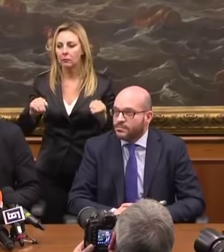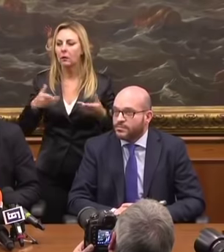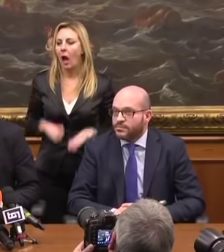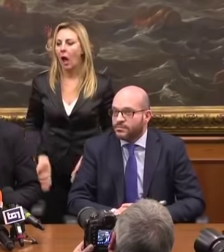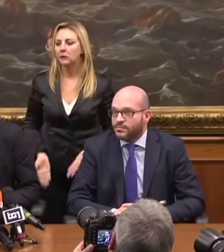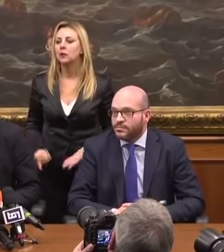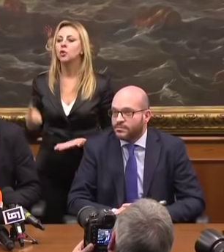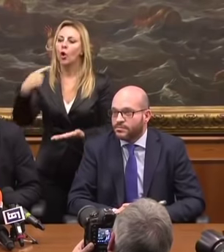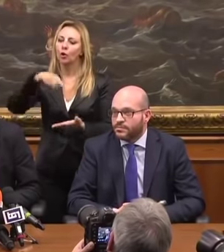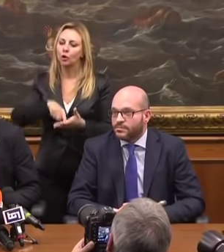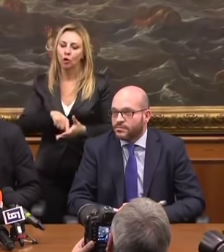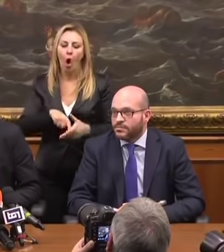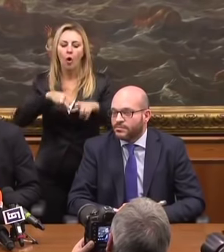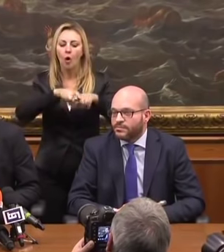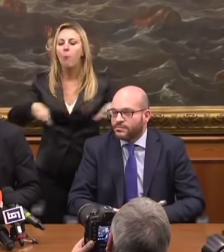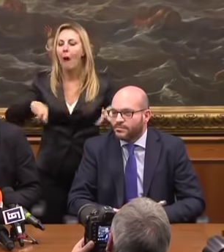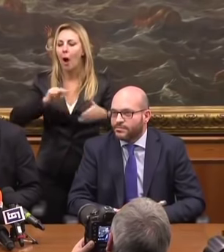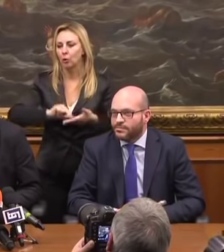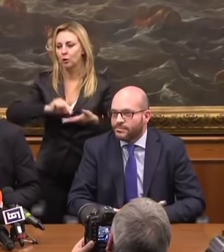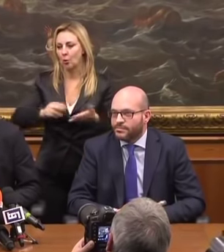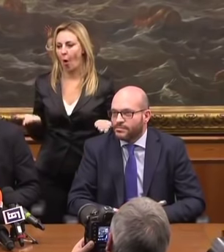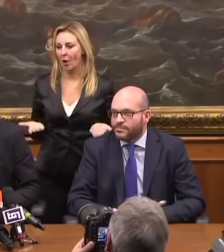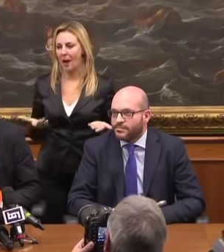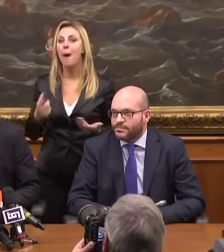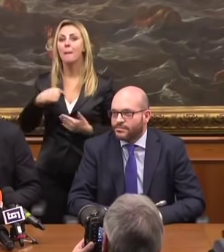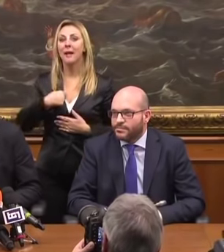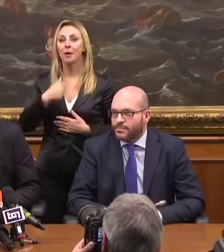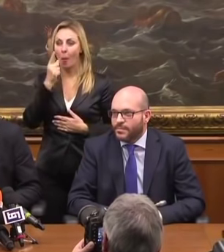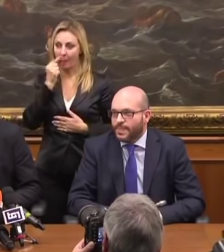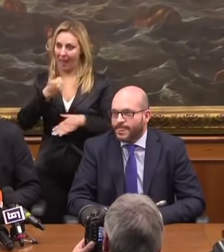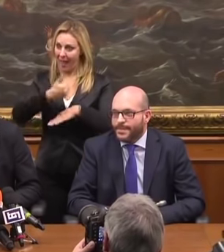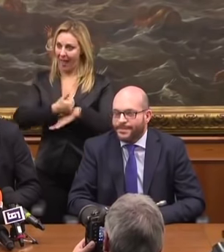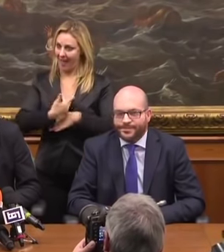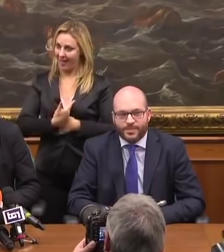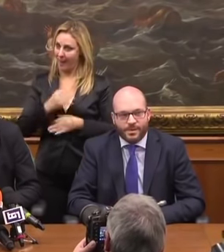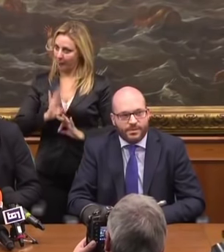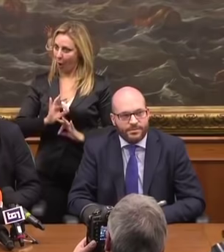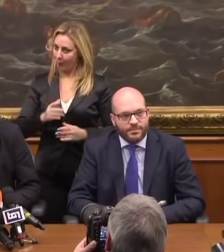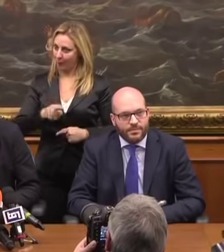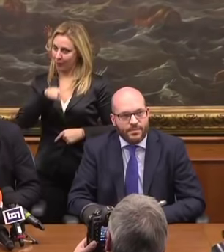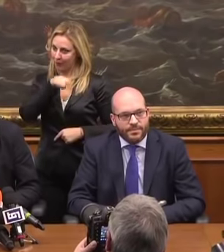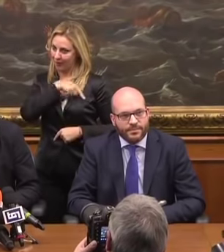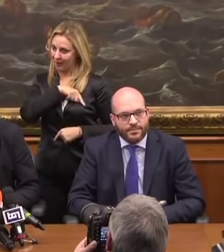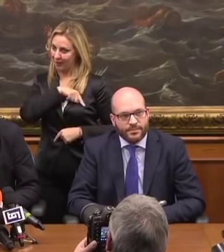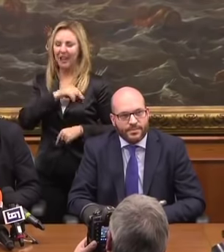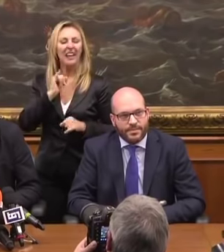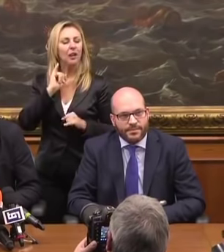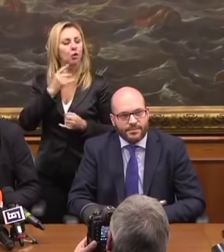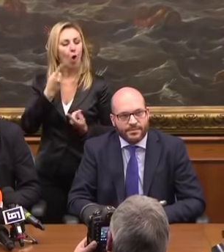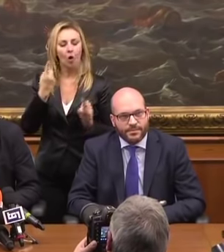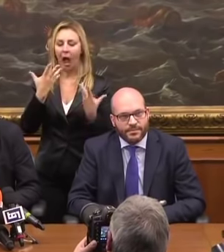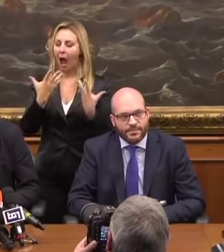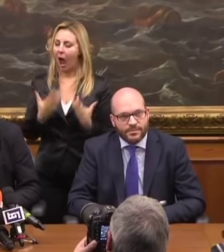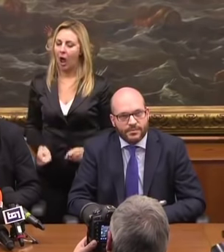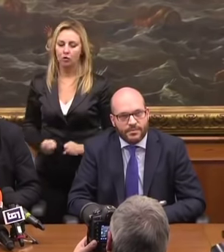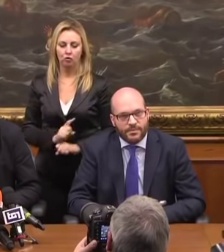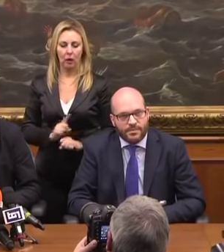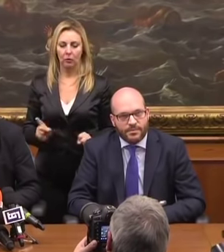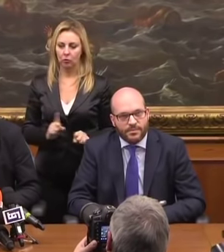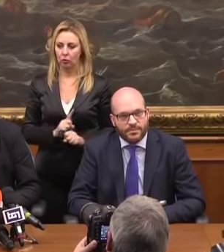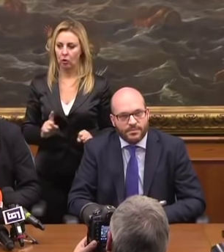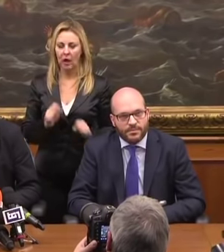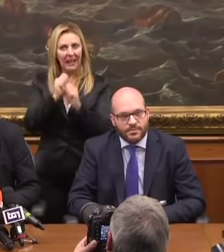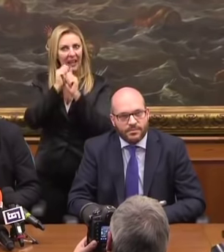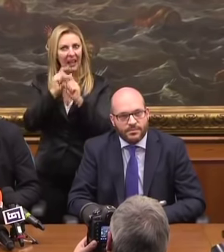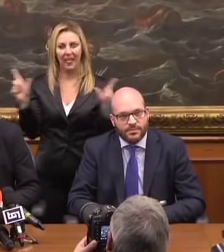adesso torna sui banchi di scuola, perché da padre penso che sia incredibile e inaccettabile il fatto